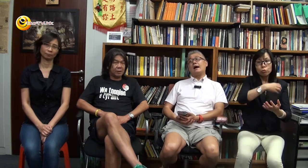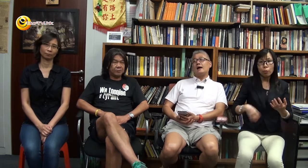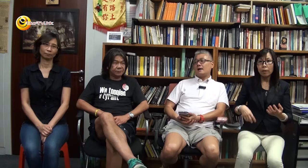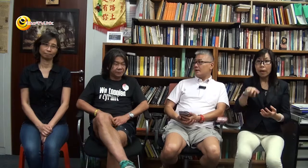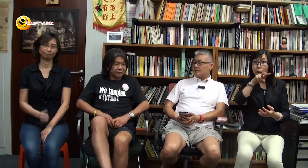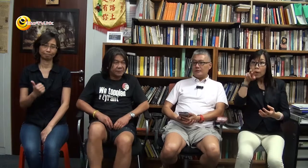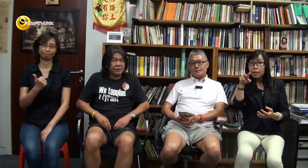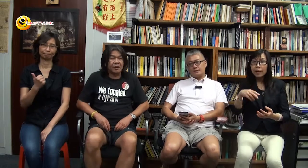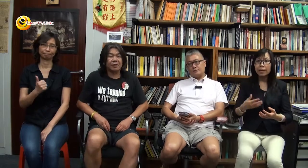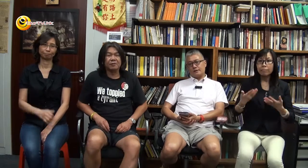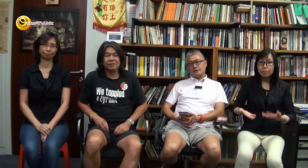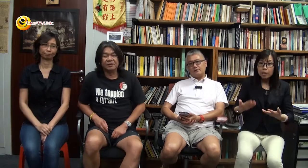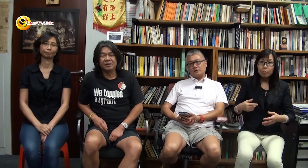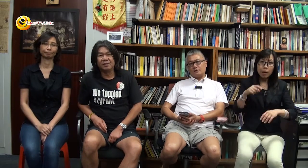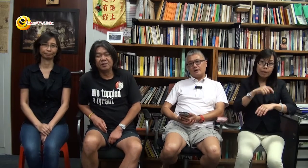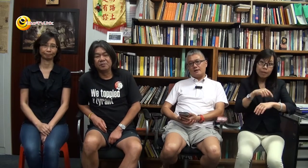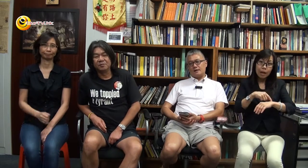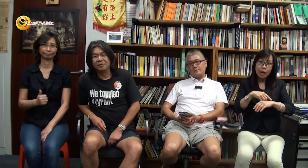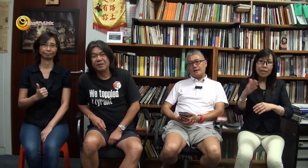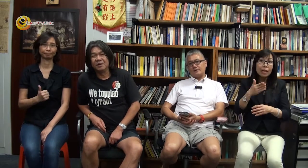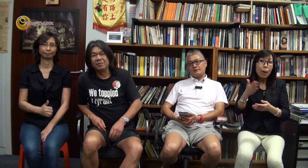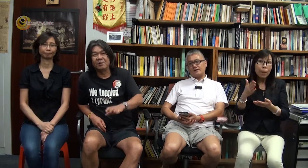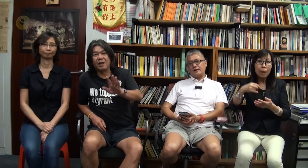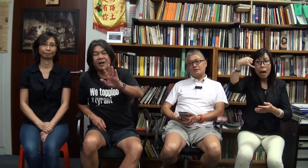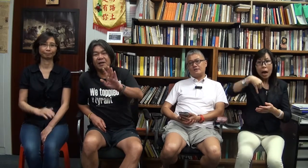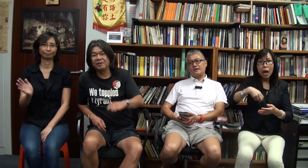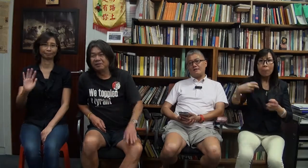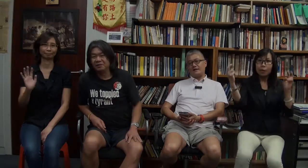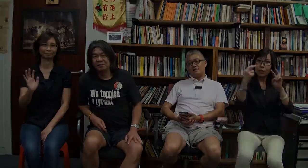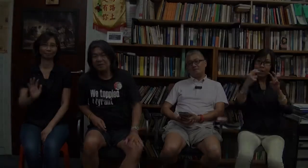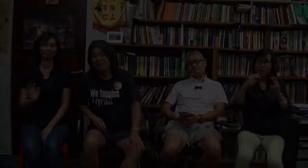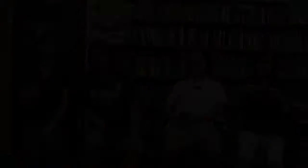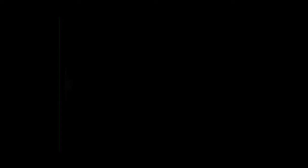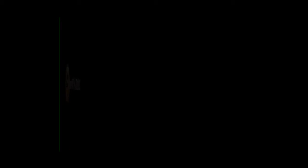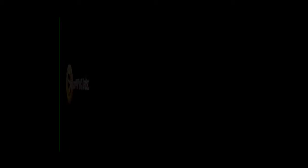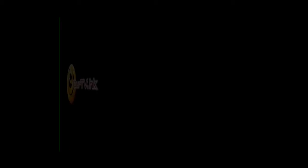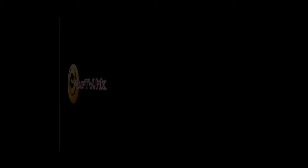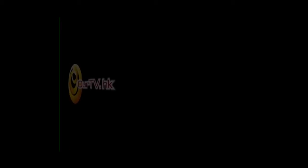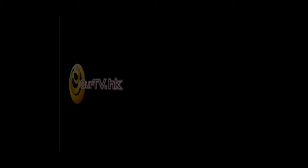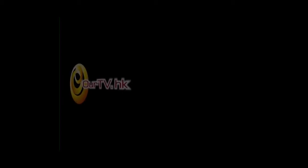續睇啦。 好， 咁我今日節目時間到呢度，我下個禮拜再見，暑假快樂。 拜拜。